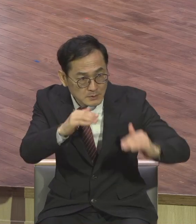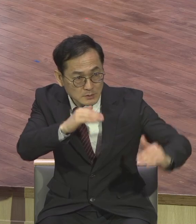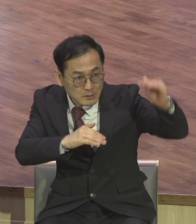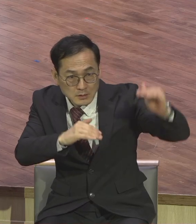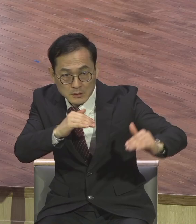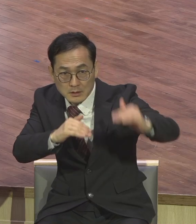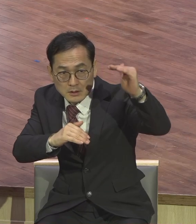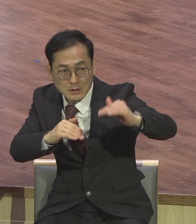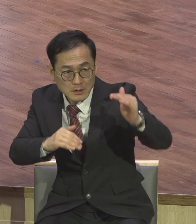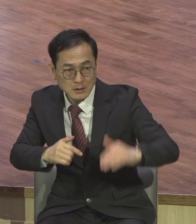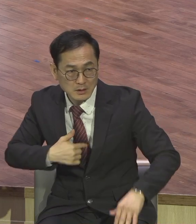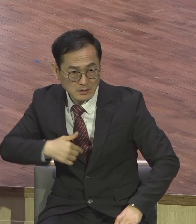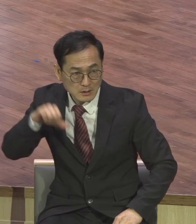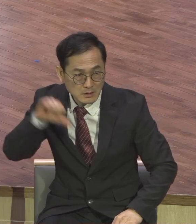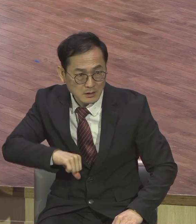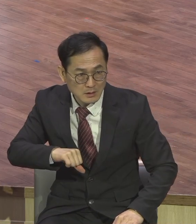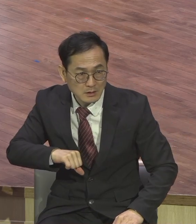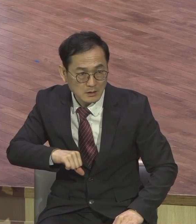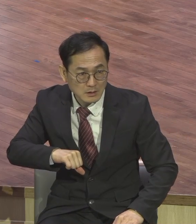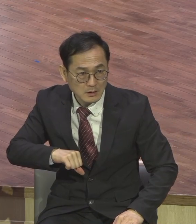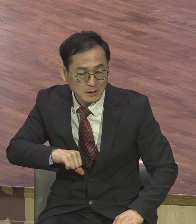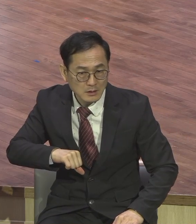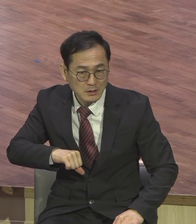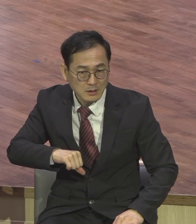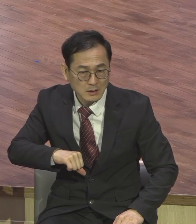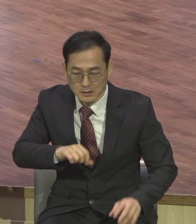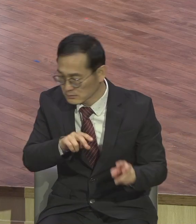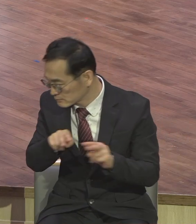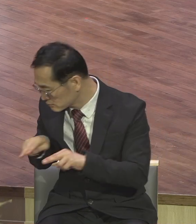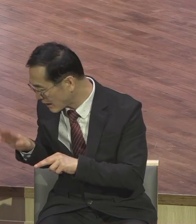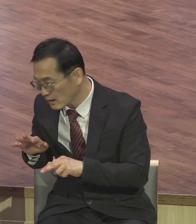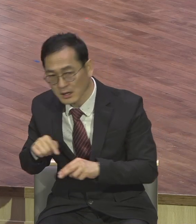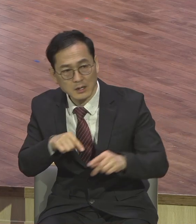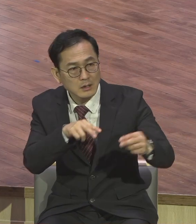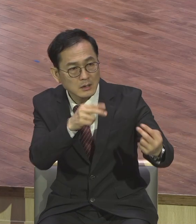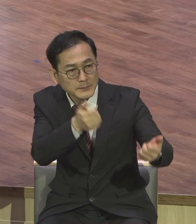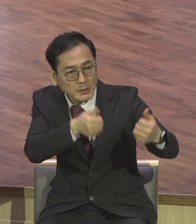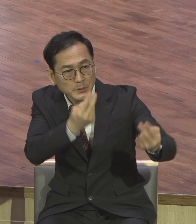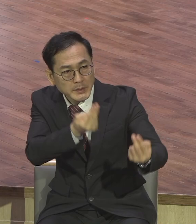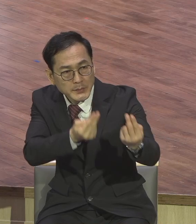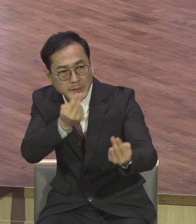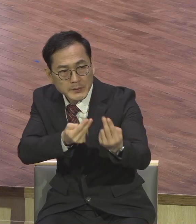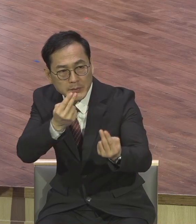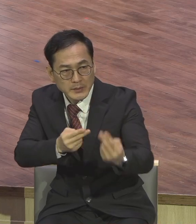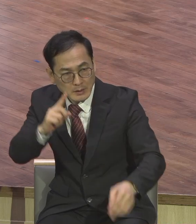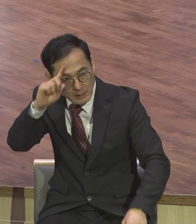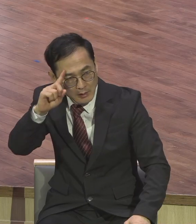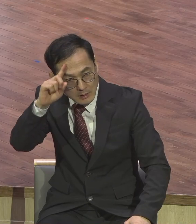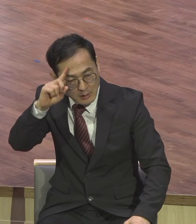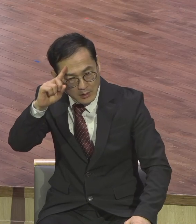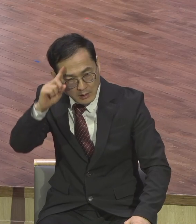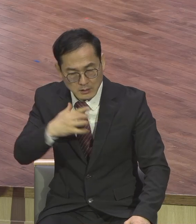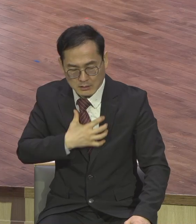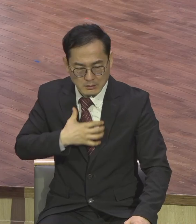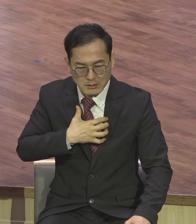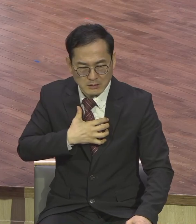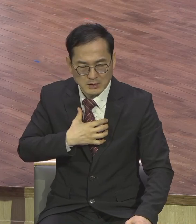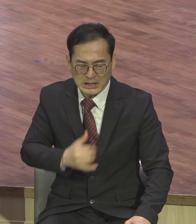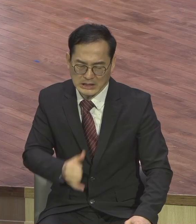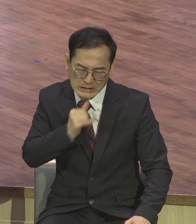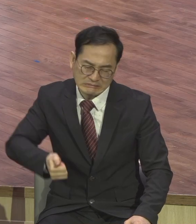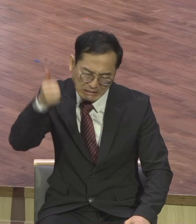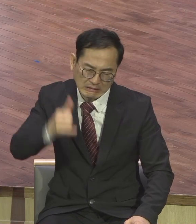이것도 심해지면 어떡합니까? 자꾸 깊어지면 중독, 자포자기, 자살,